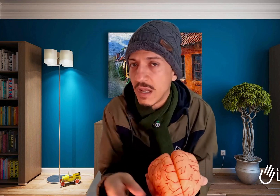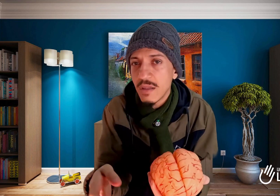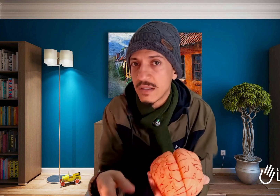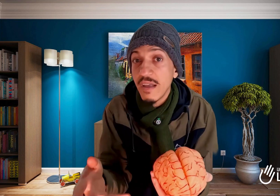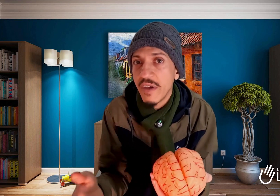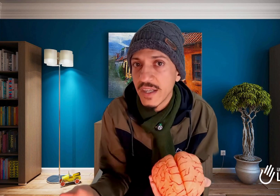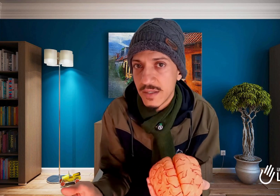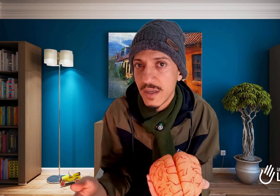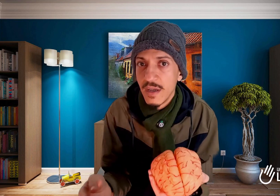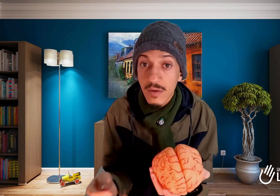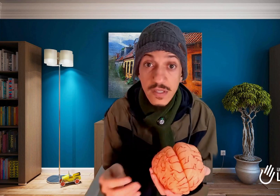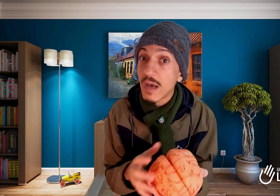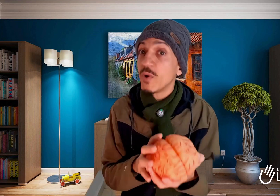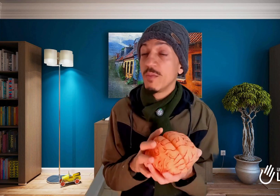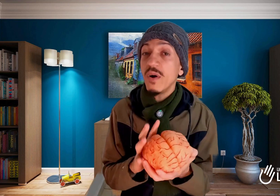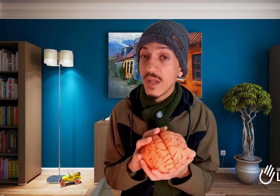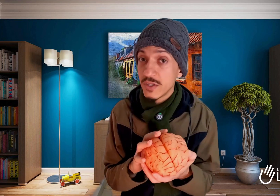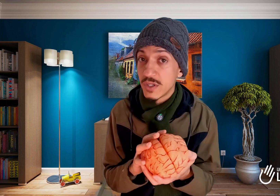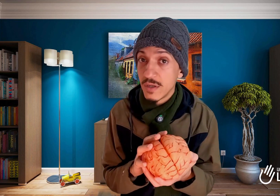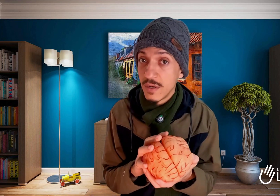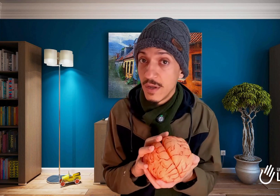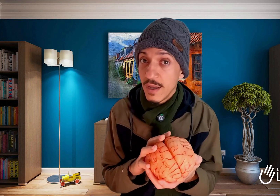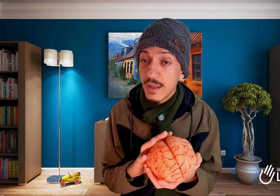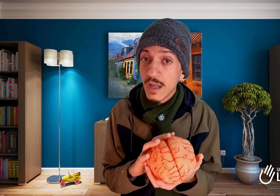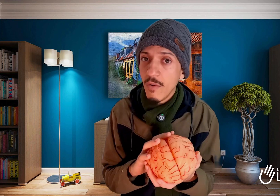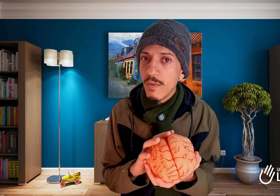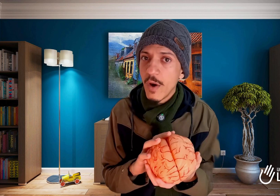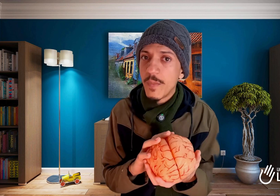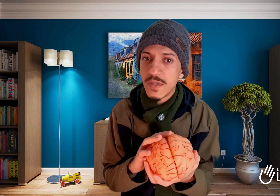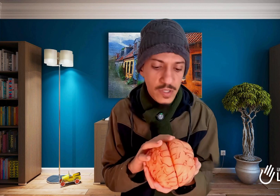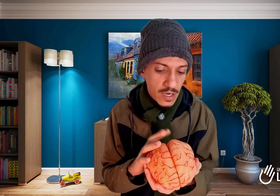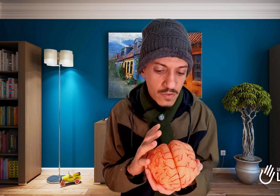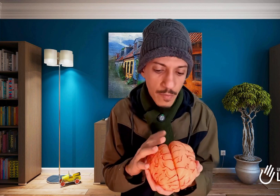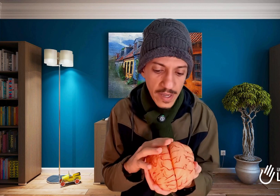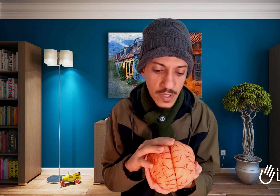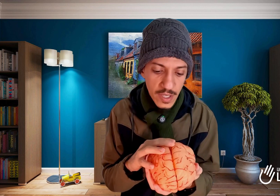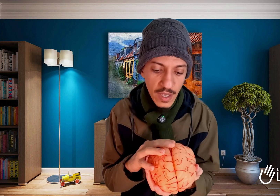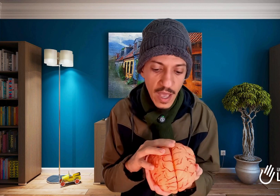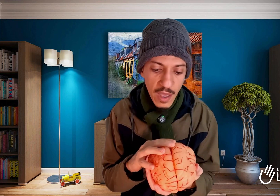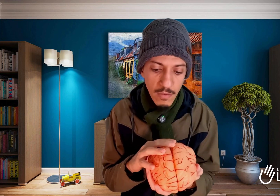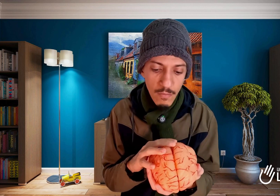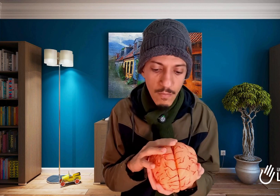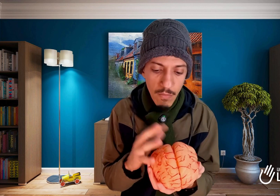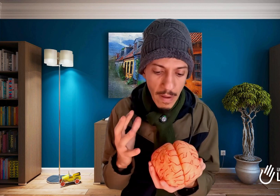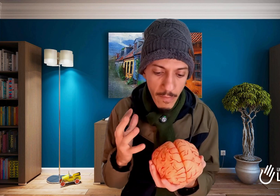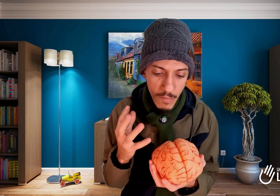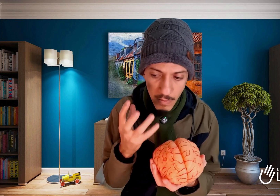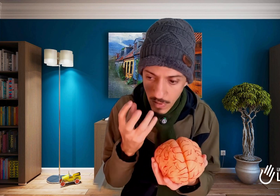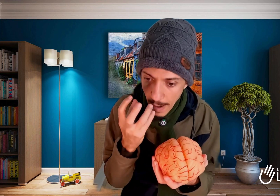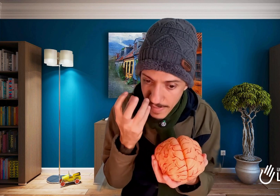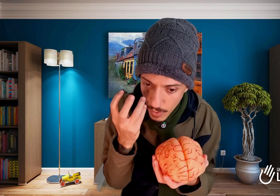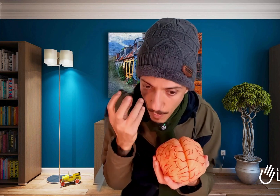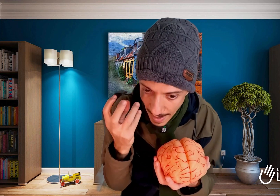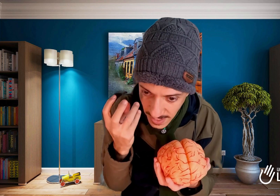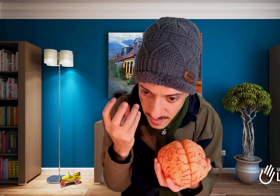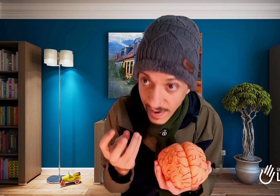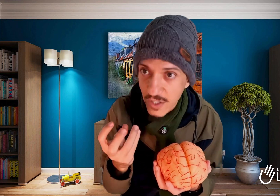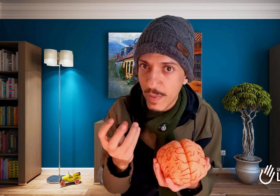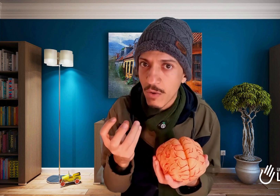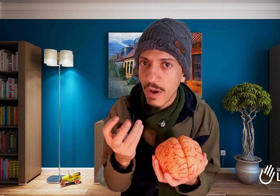100 vezes. Então isso aqui é muito importante. Então, eu preciso de transformar isso aqui em um caminho mais fácil de percorrer.